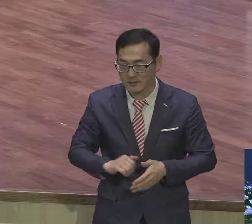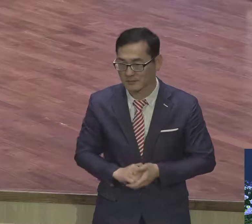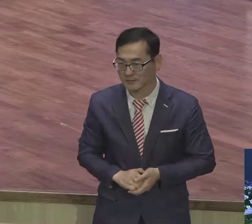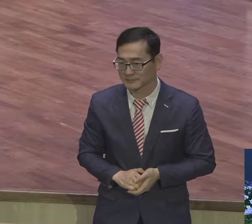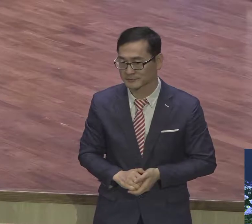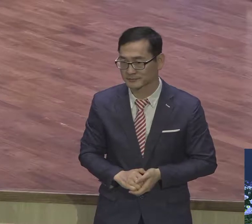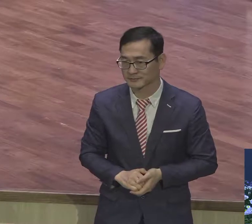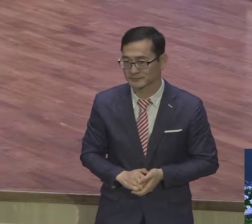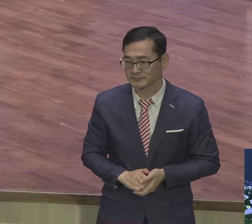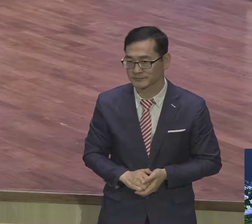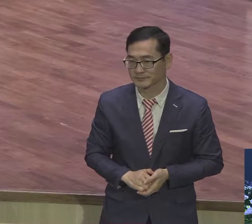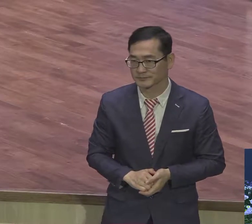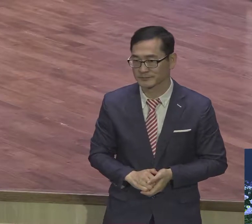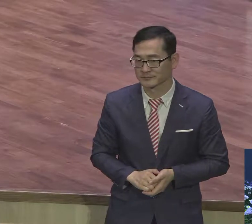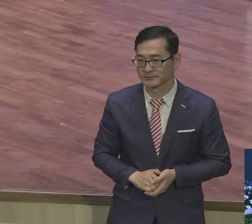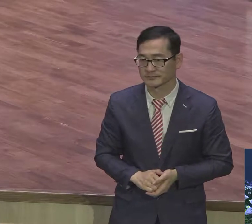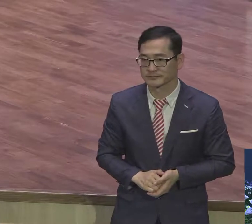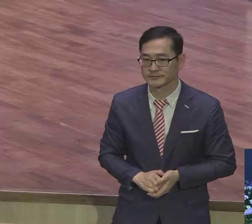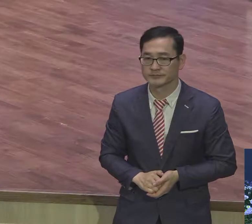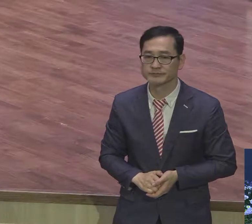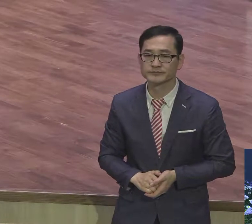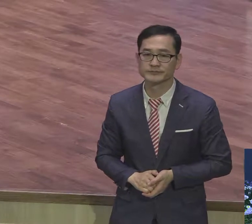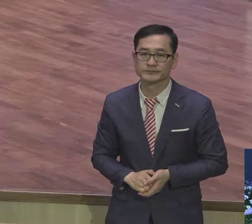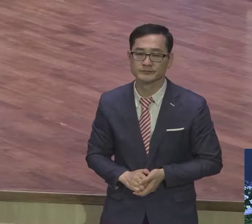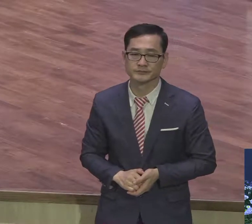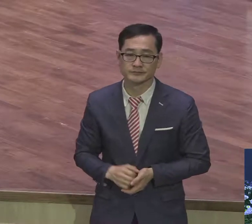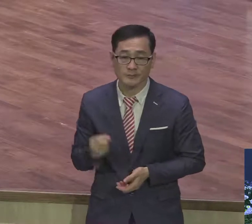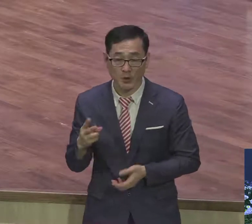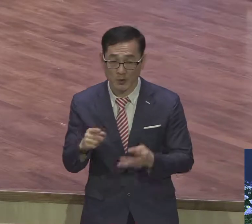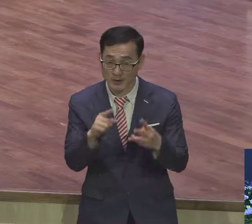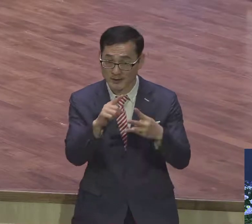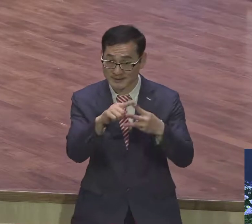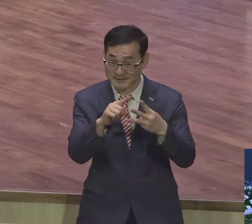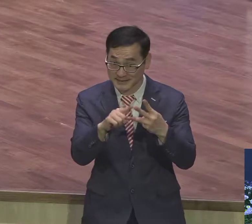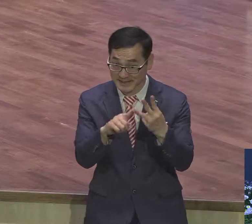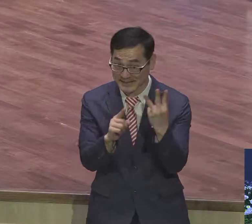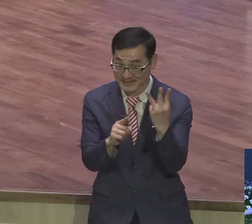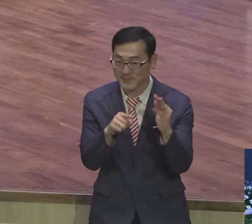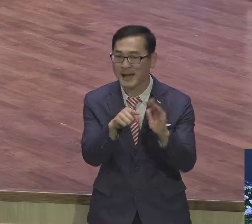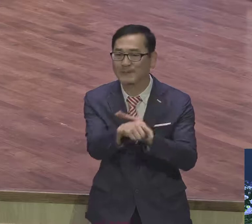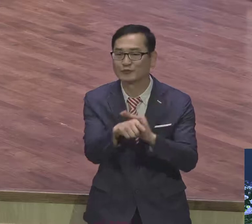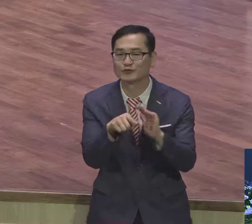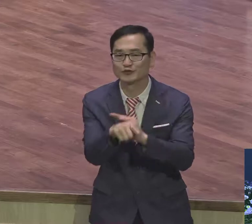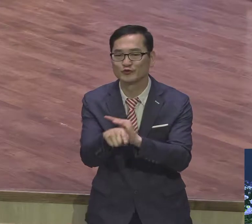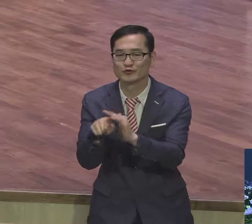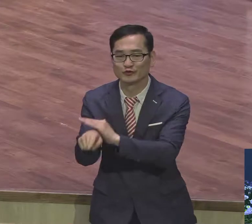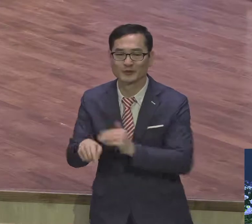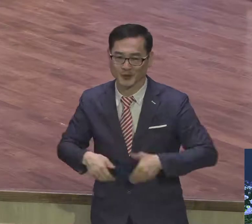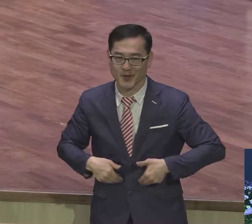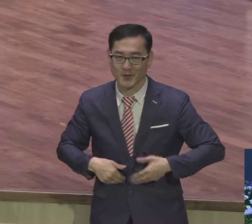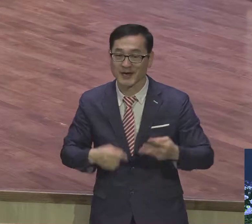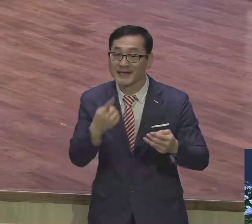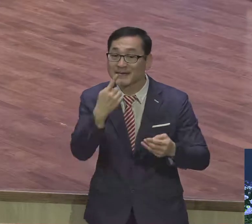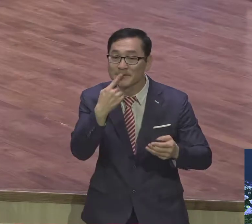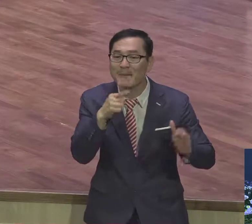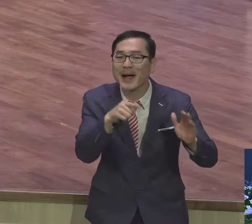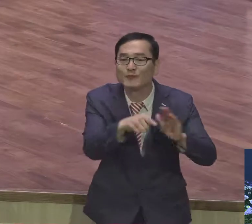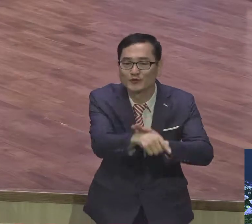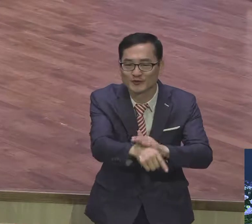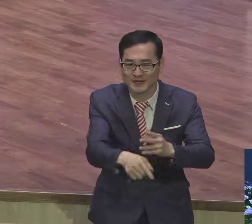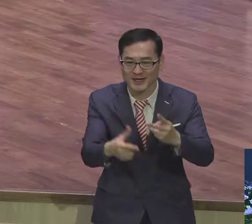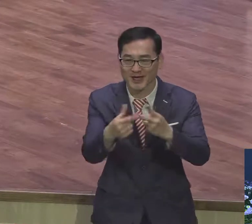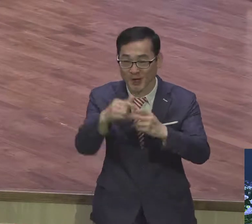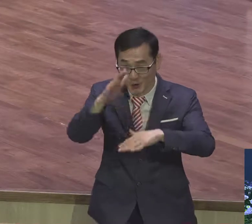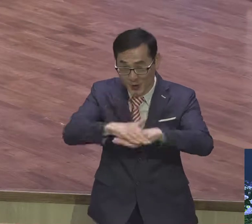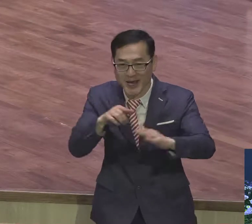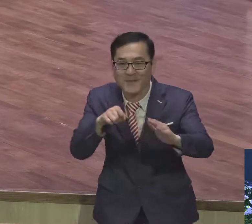세 가지 방문을 잘해야 된다 그런 말이 있어요 그 하나가 입의 방문 그리고 두 번째가 손의 방문 세 번째가 발의